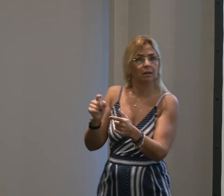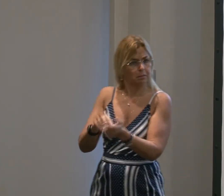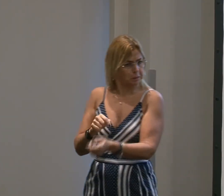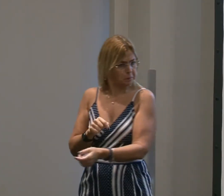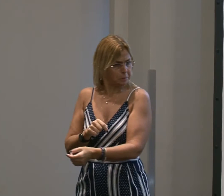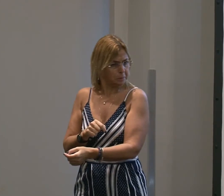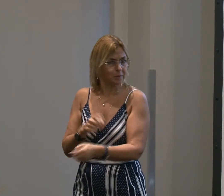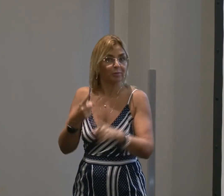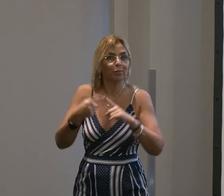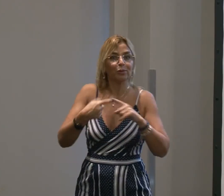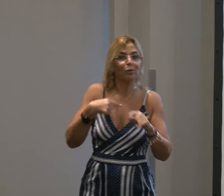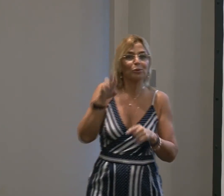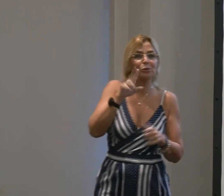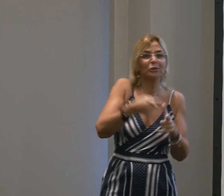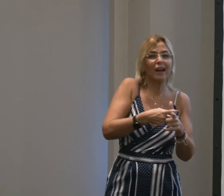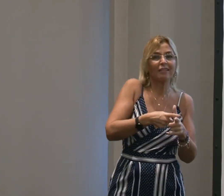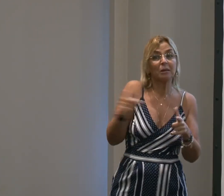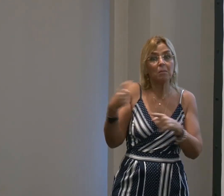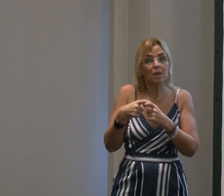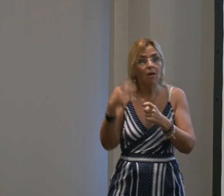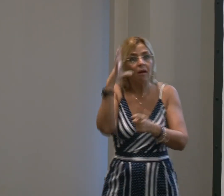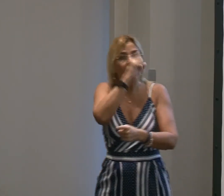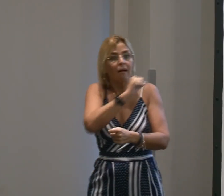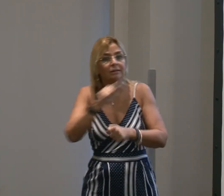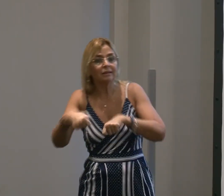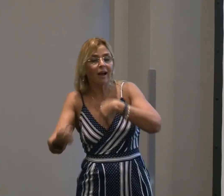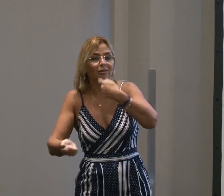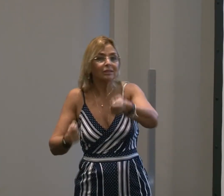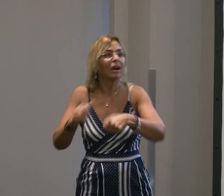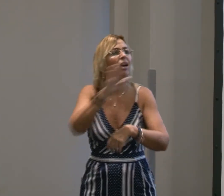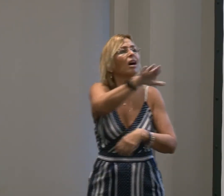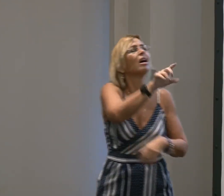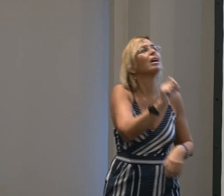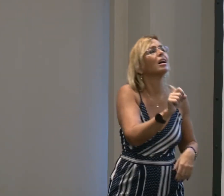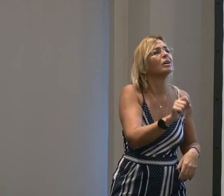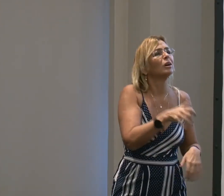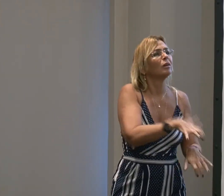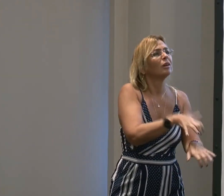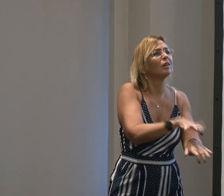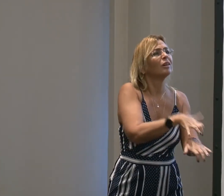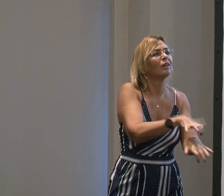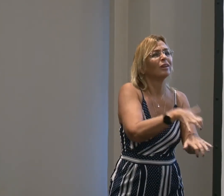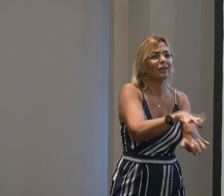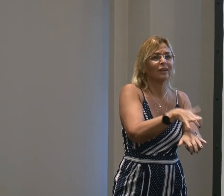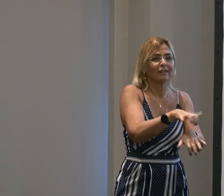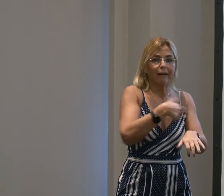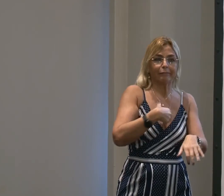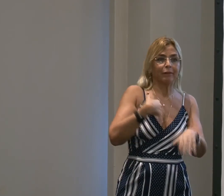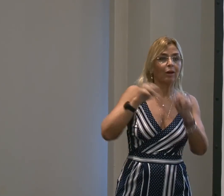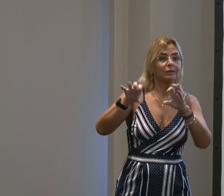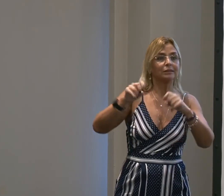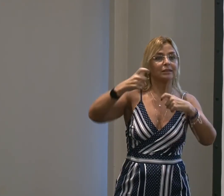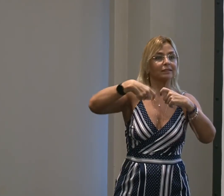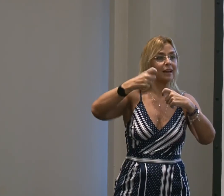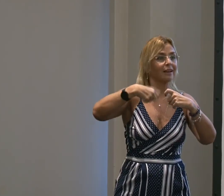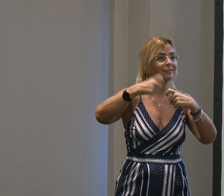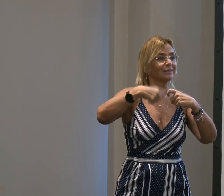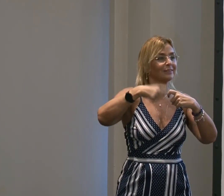de como acontecia, né? Porque eu ensino, por exemplo, uma variante de um sinal e alguns surdos acabam com uma outra variante, né?